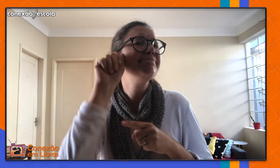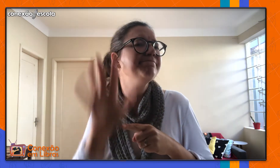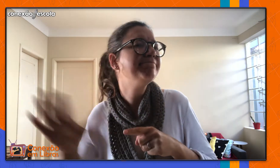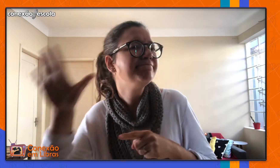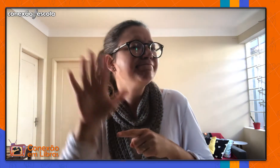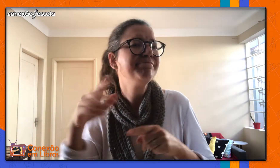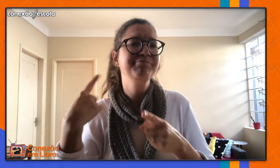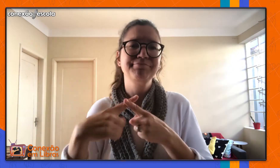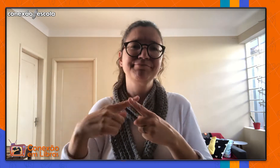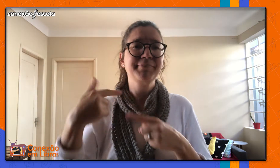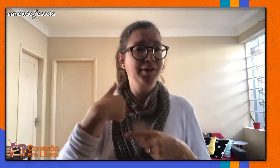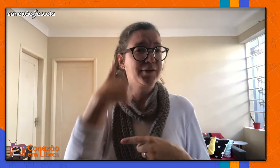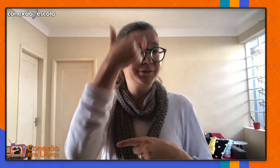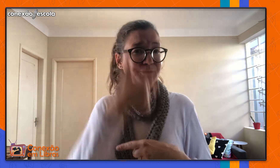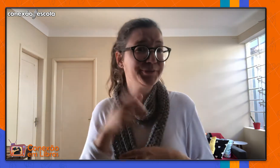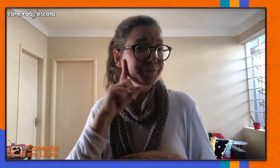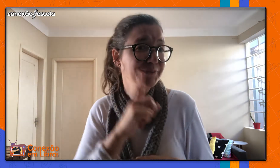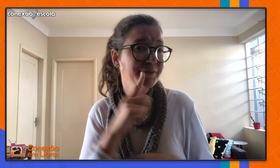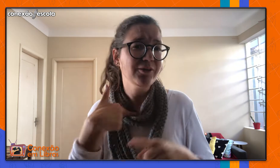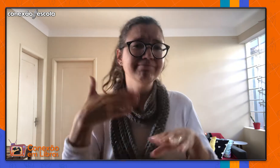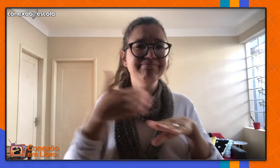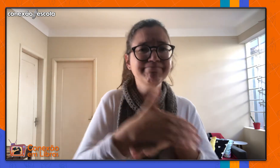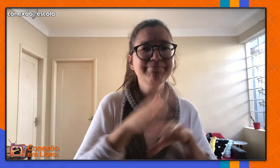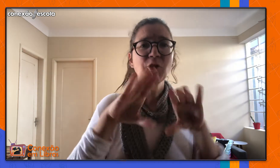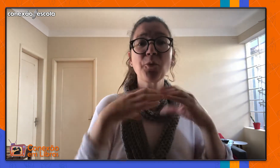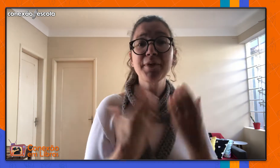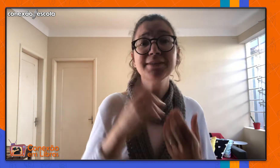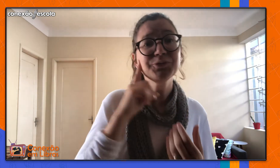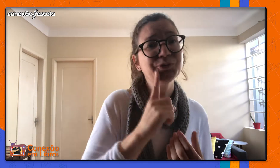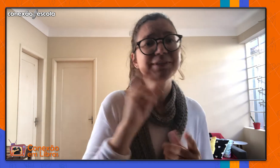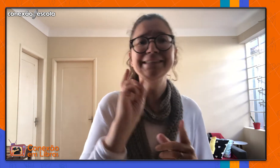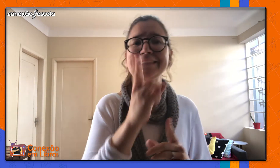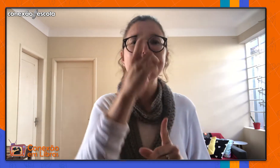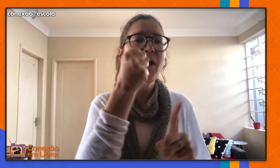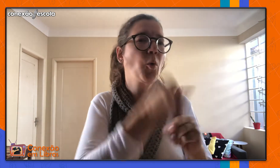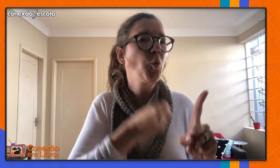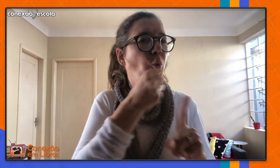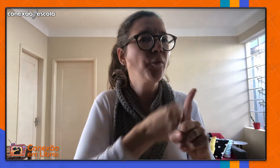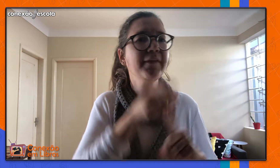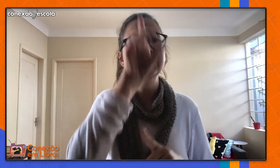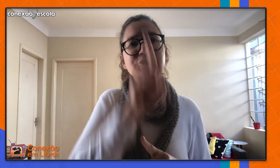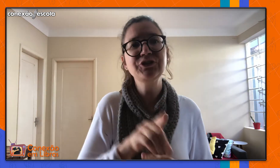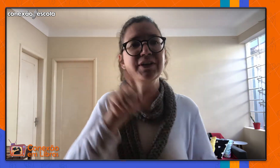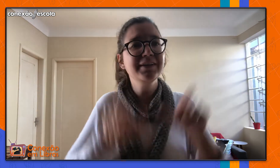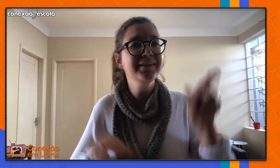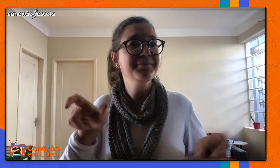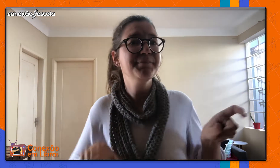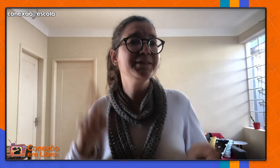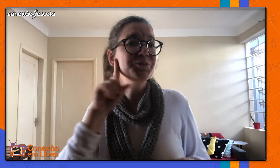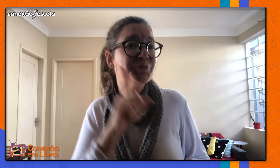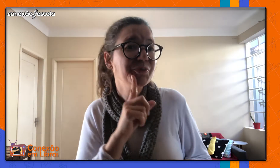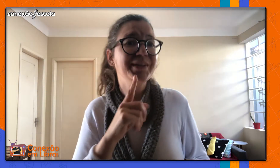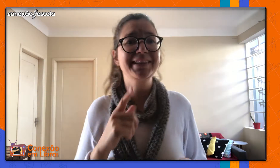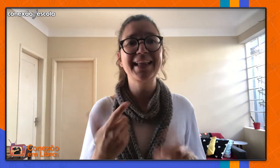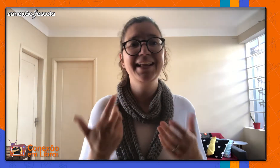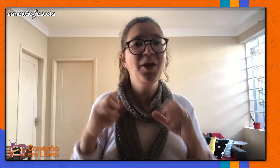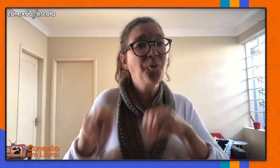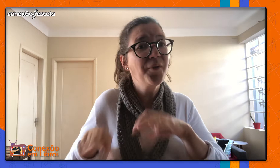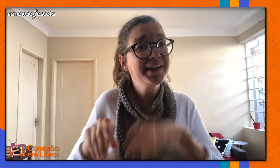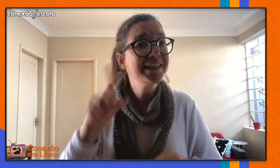Porque eu imaginava que eu, enquanto surda, e frequentando a comunidade surda, sabendo das lutas em